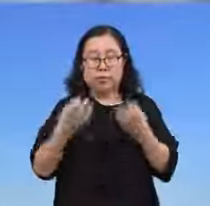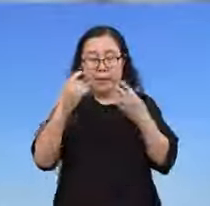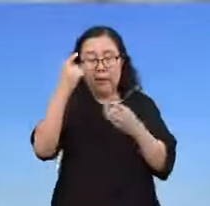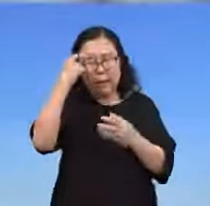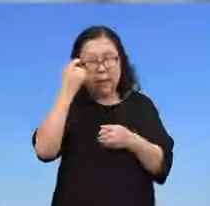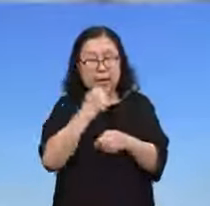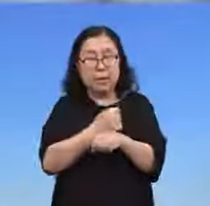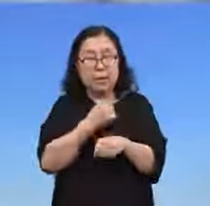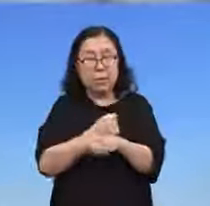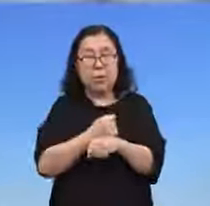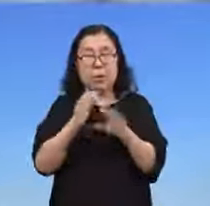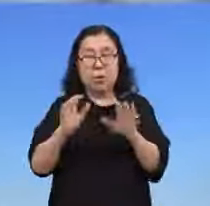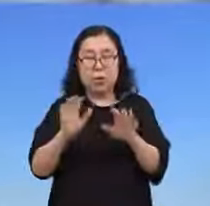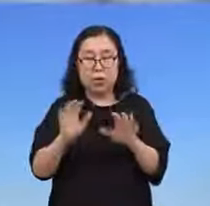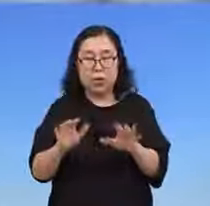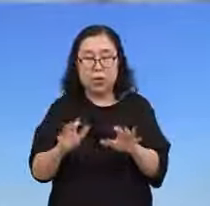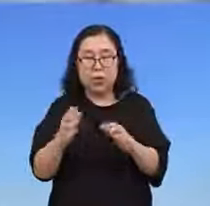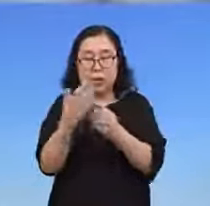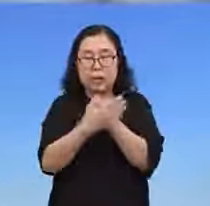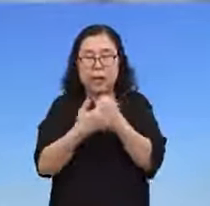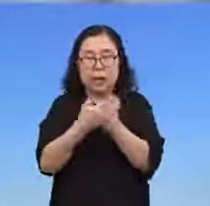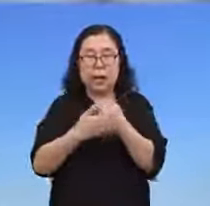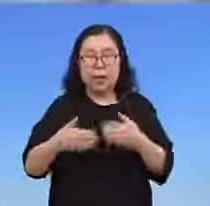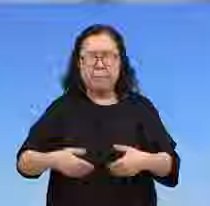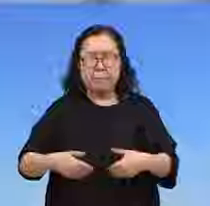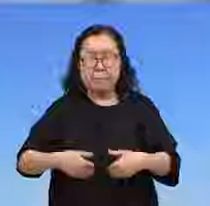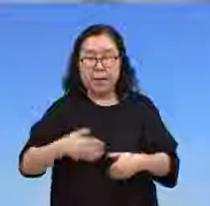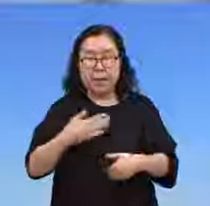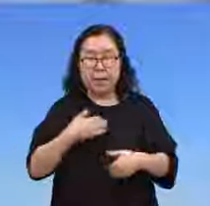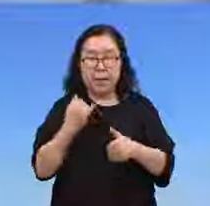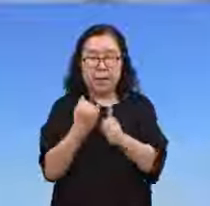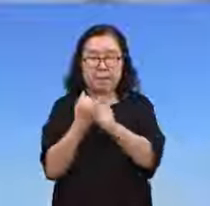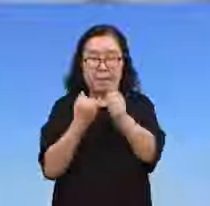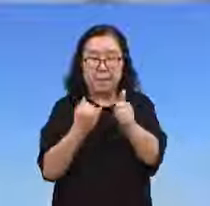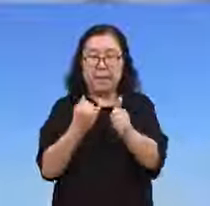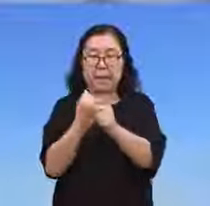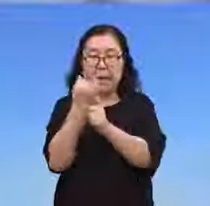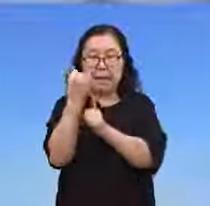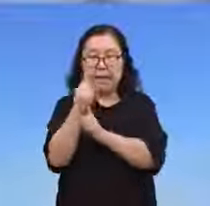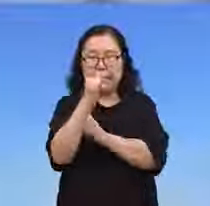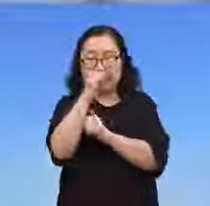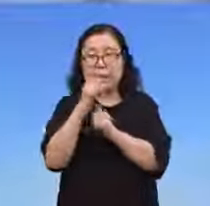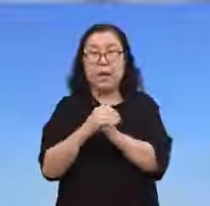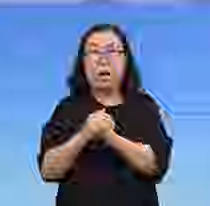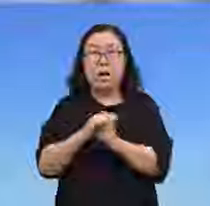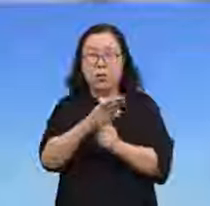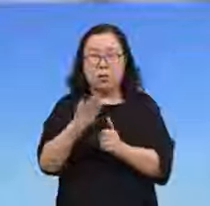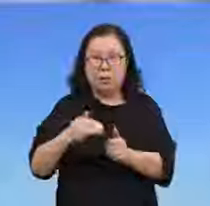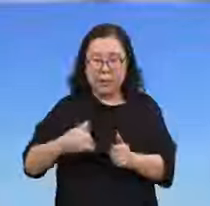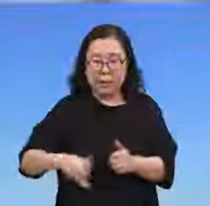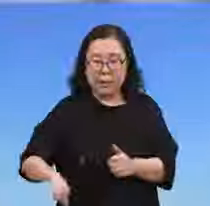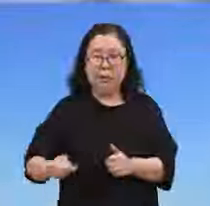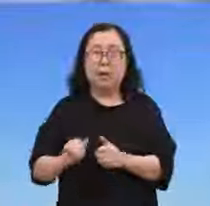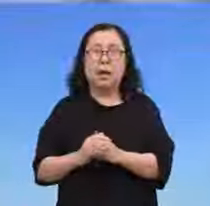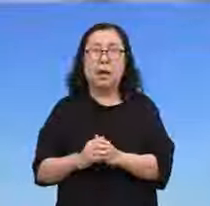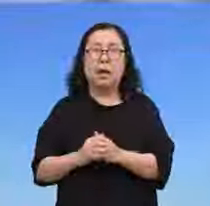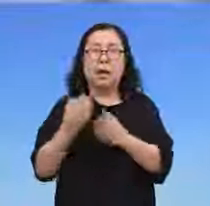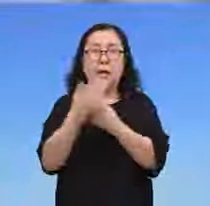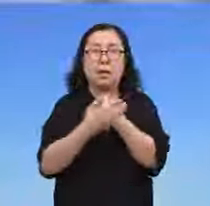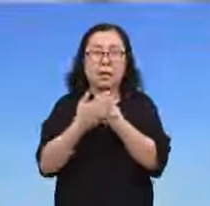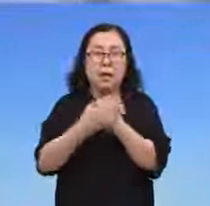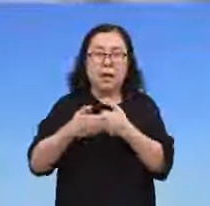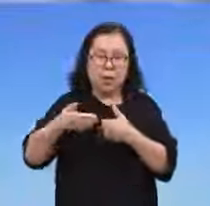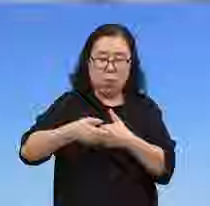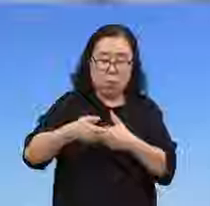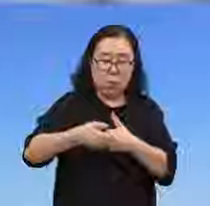하나님, 오늘도 은혜가 필요한 내 남편이 있습니다. 혹은 아내가 있습니다. 우리 아들이 지금